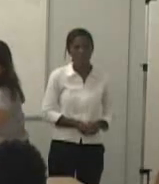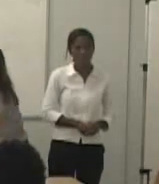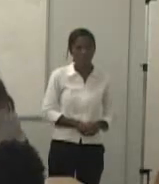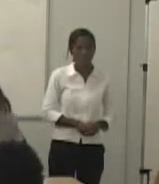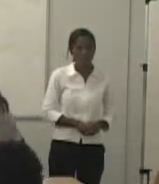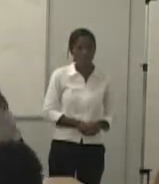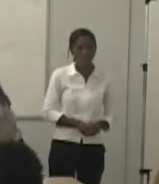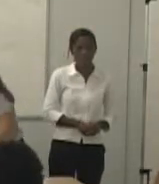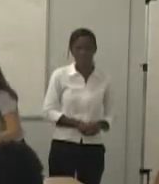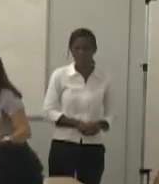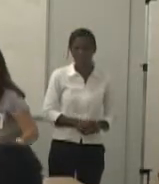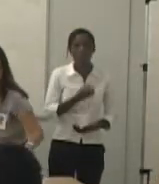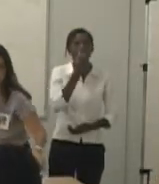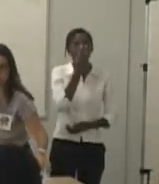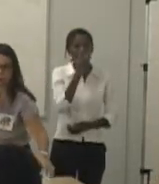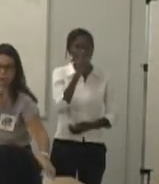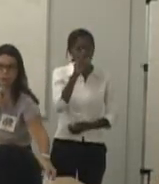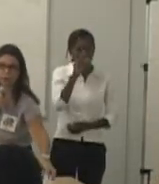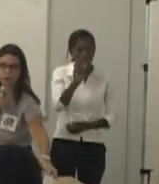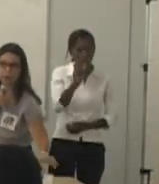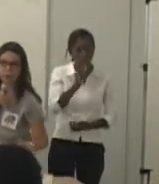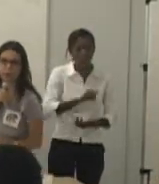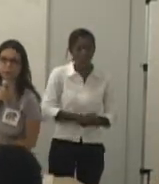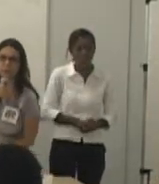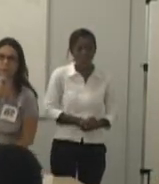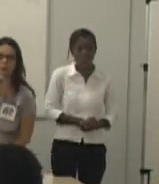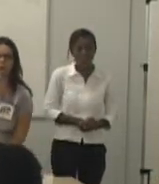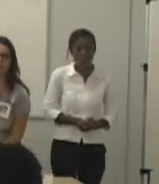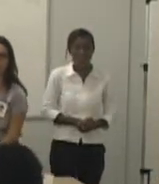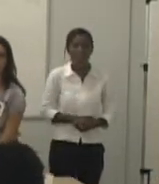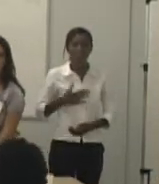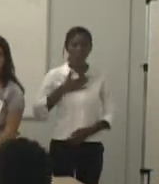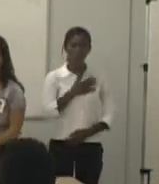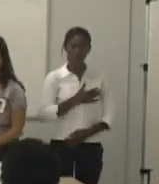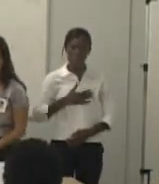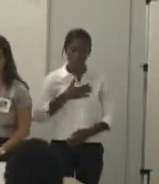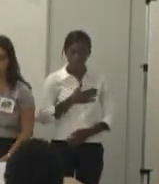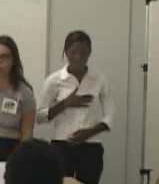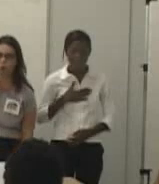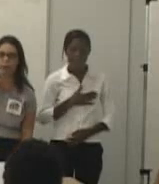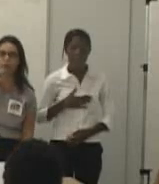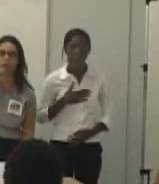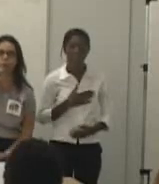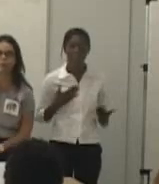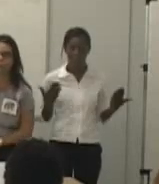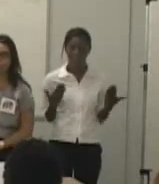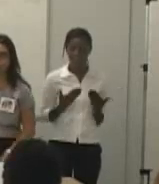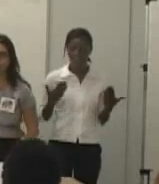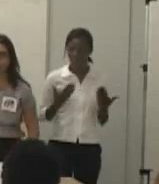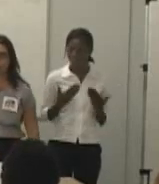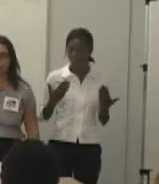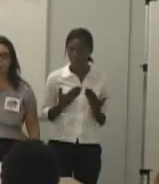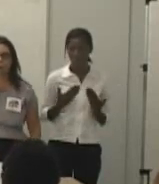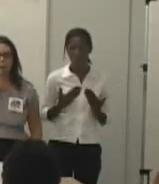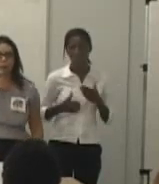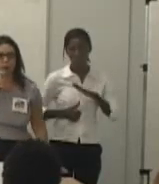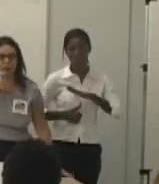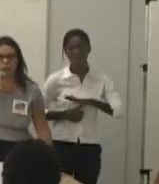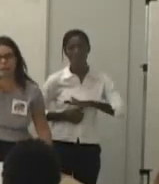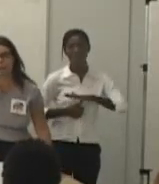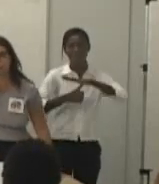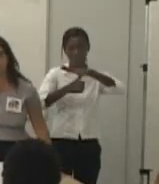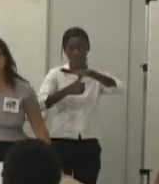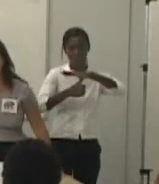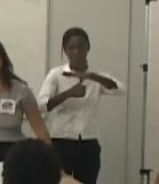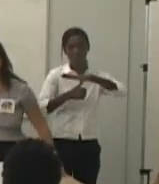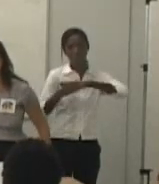obrigada Bom dia a todos eh é um grande prazer estar aqui concorrendo ao cargo de reitora da